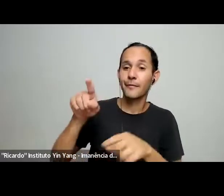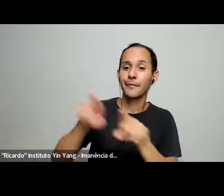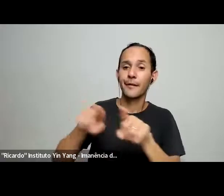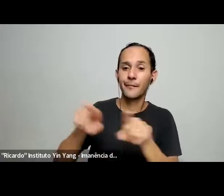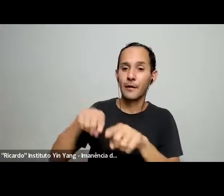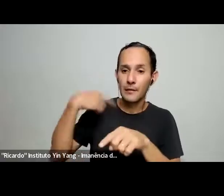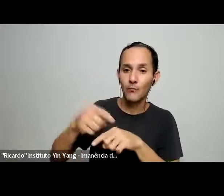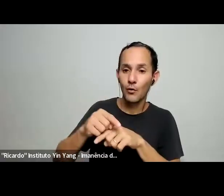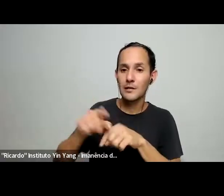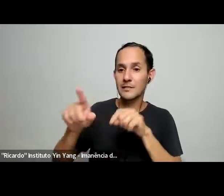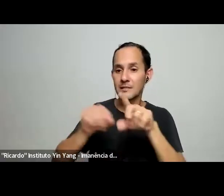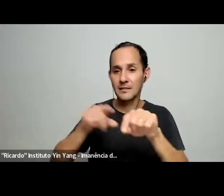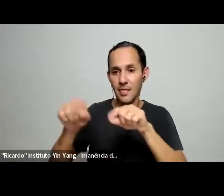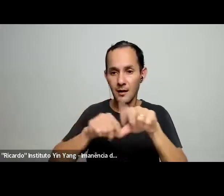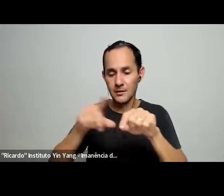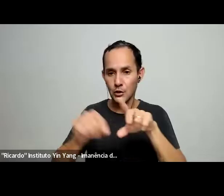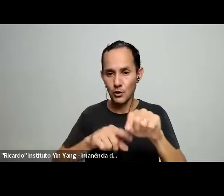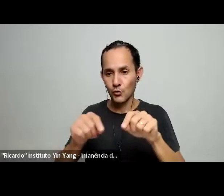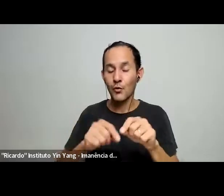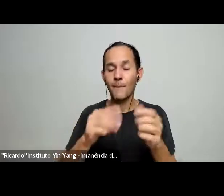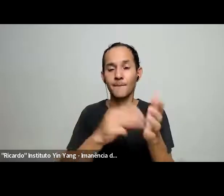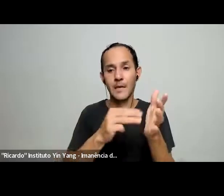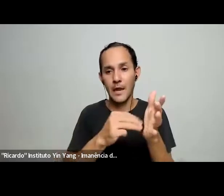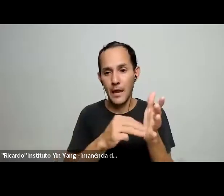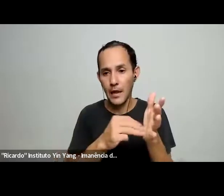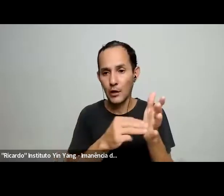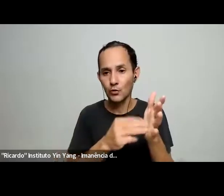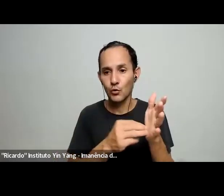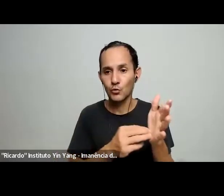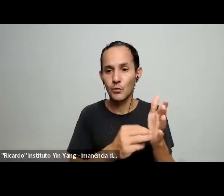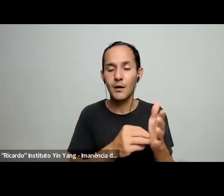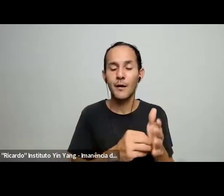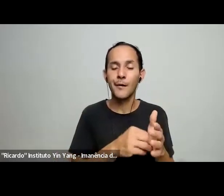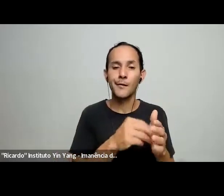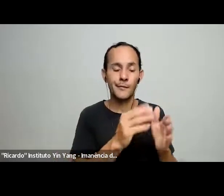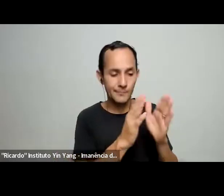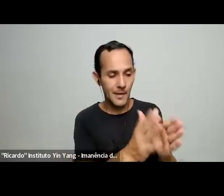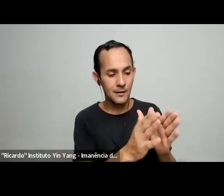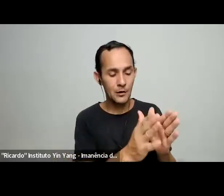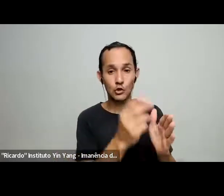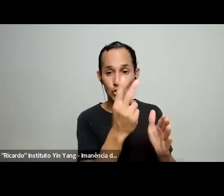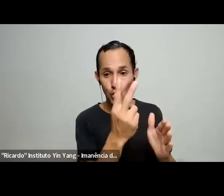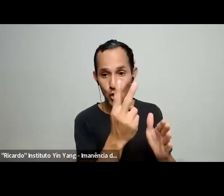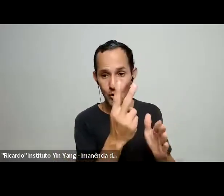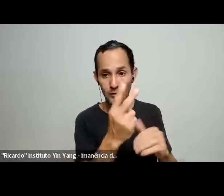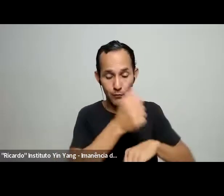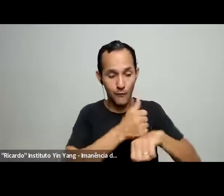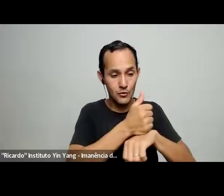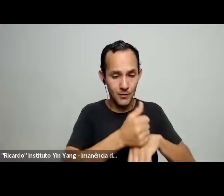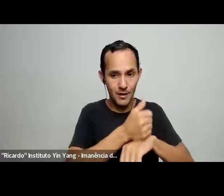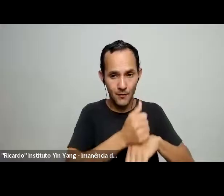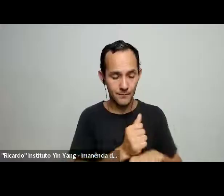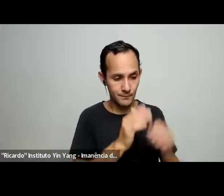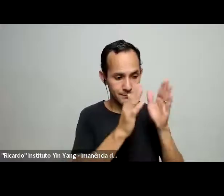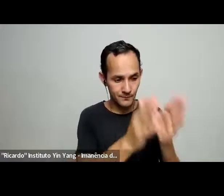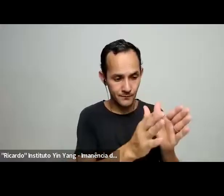de seleção desses artigos, tem um método, a seleção é por pares, né? Você tem, no mínimo, 2 especialistas para